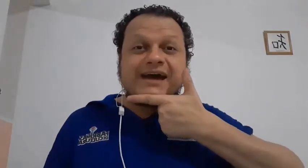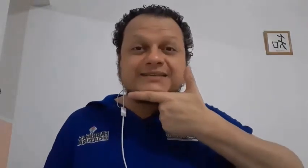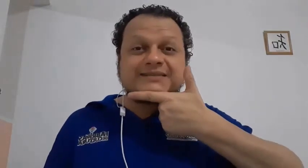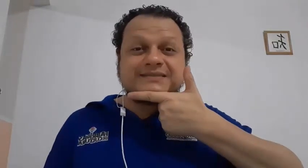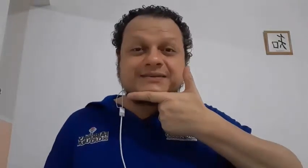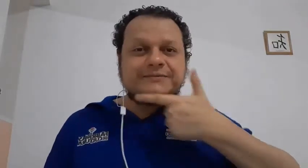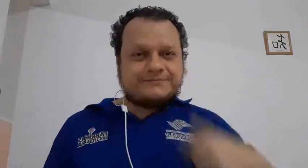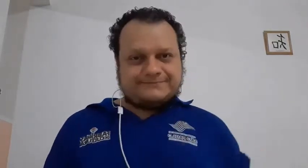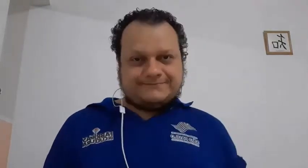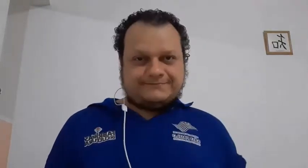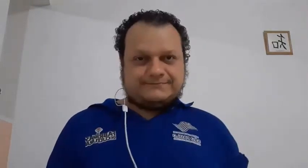S.